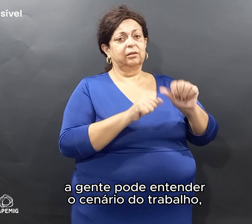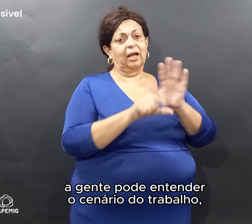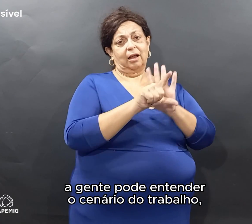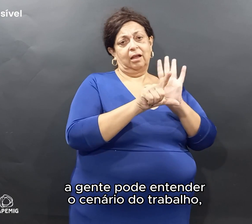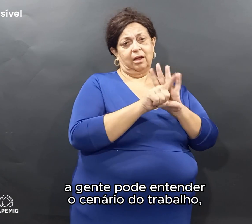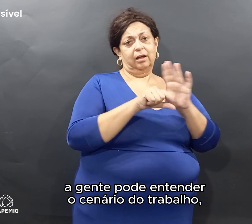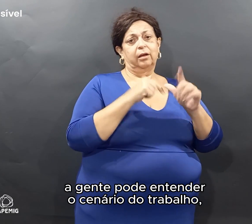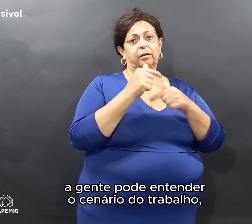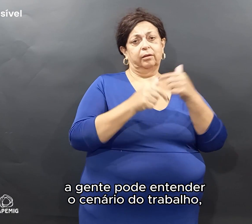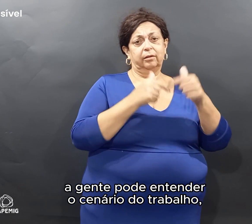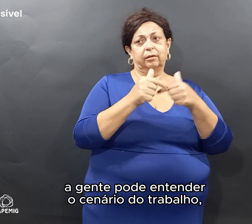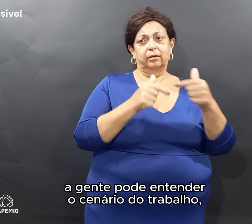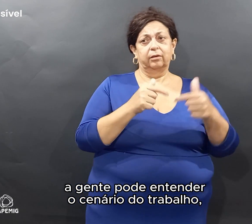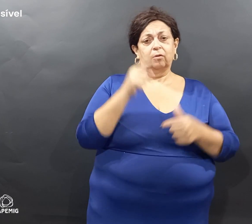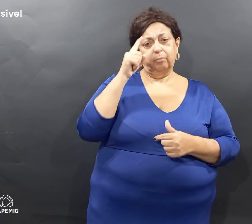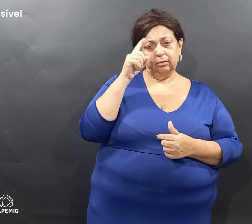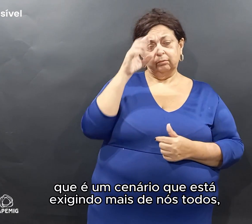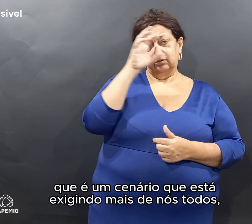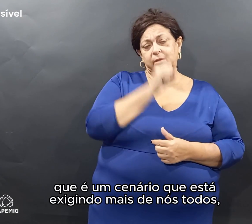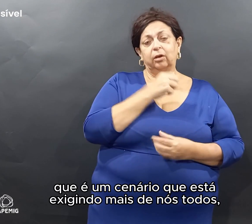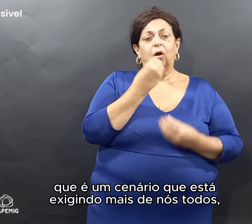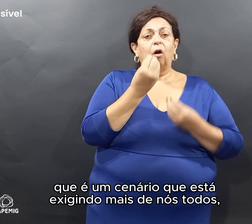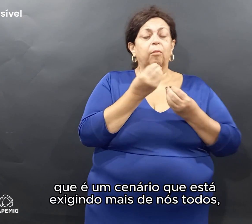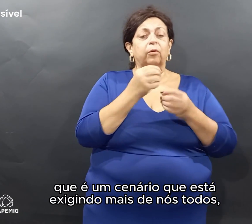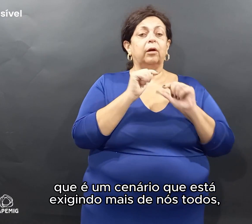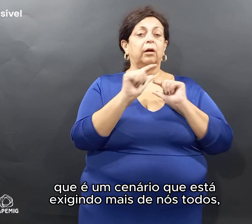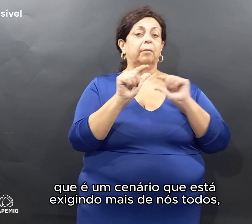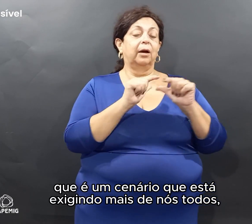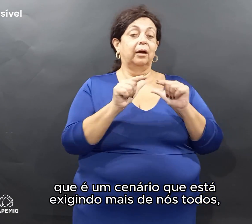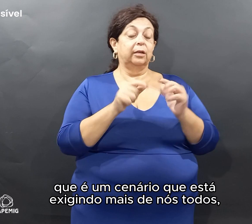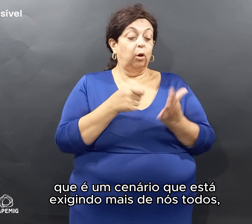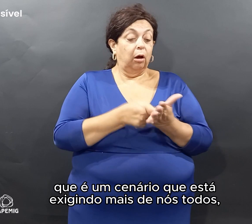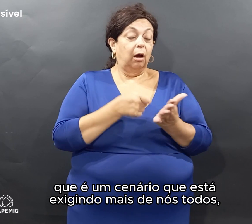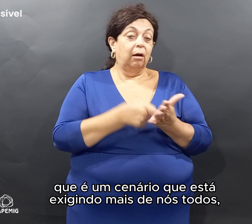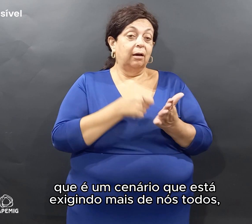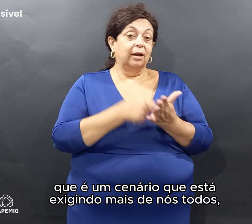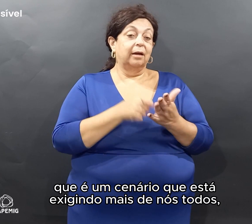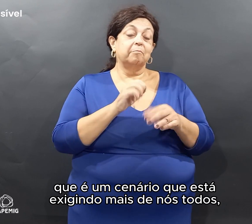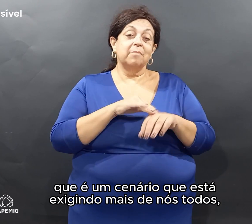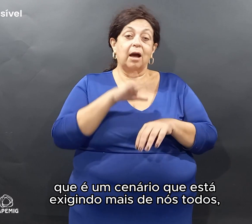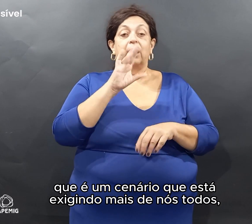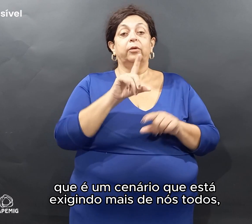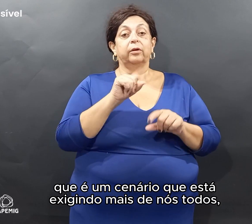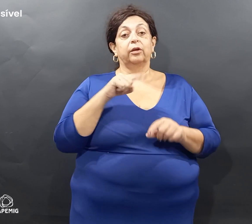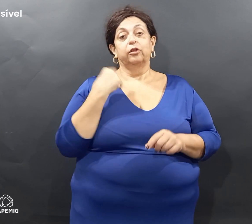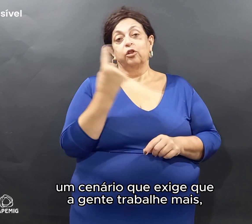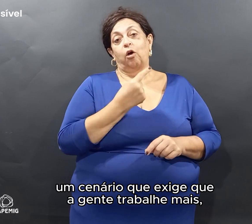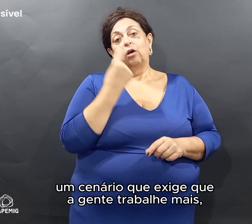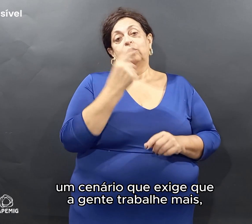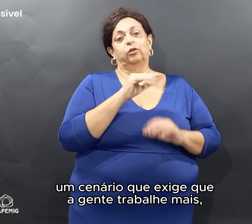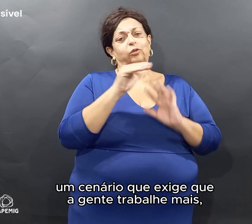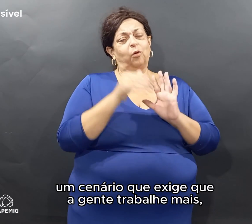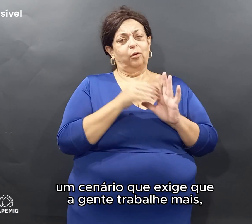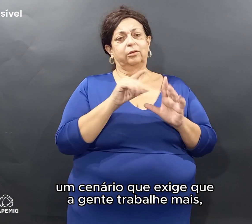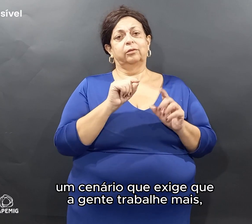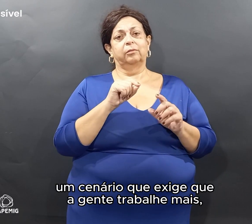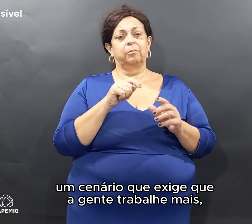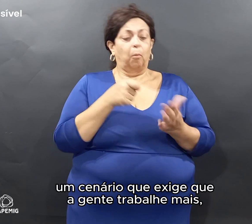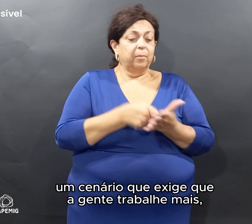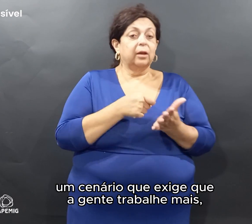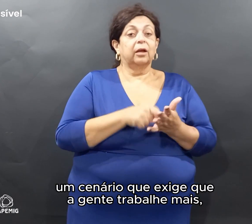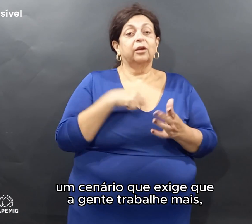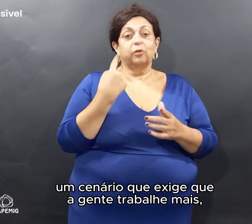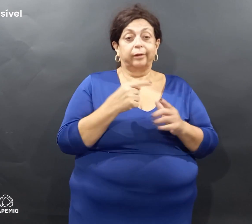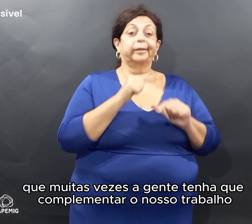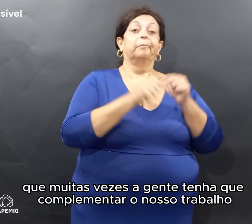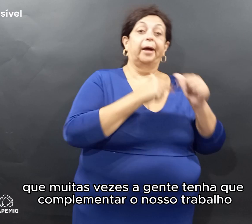pode entender o cenário do trabalho, que é um cenário que está exigindo mais de nós todos, um cenário que exige que a gente